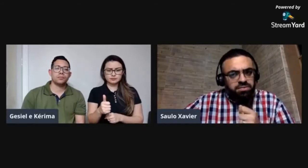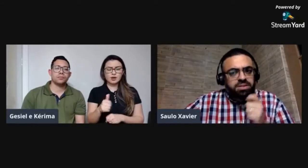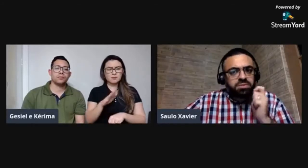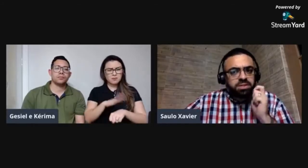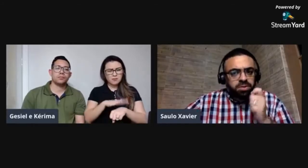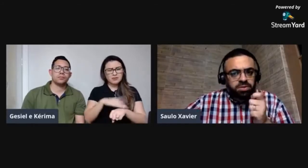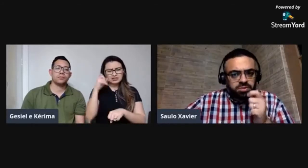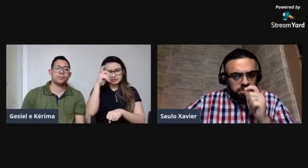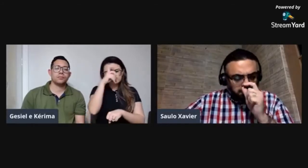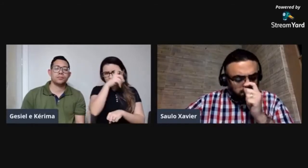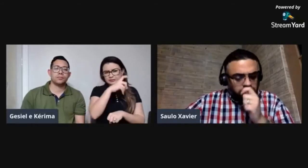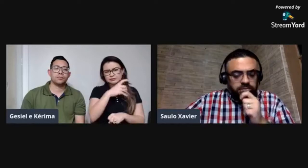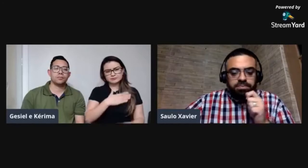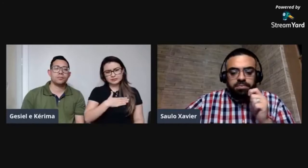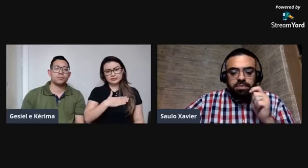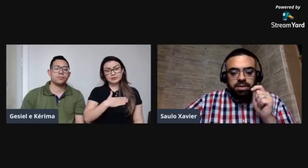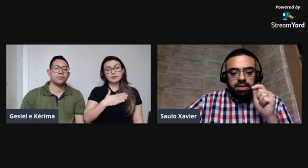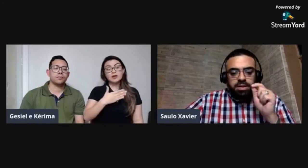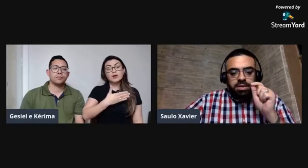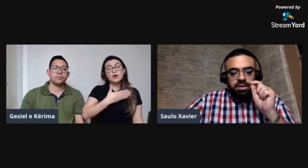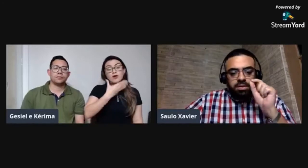difícil da minha vida com a morte do meu avô,